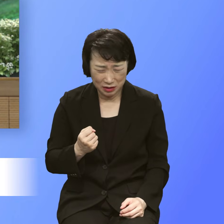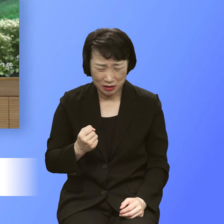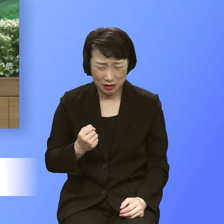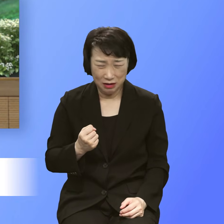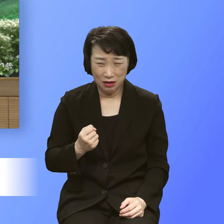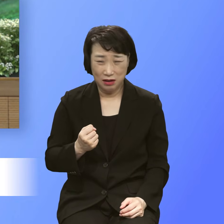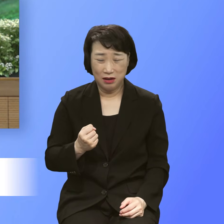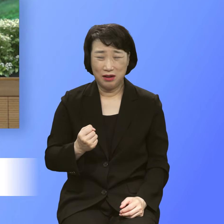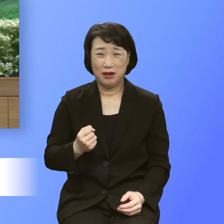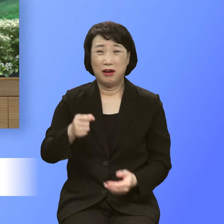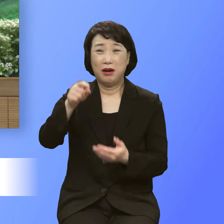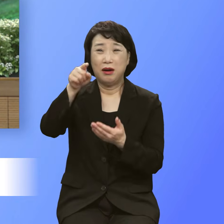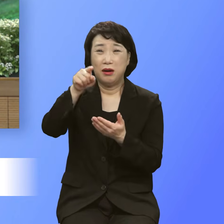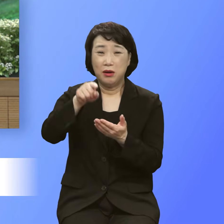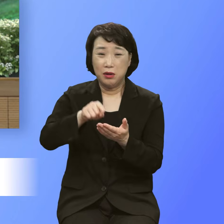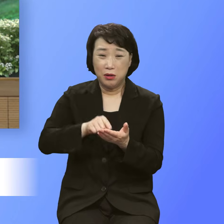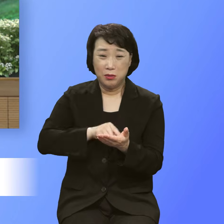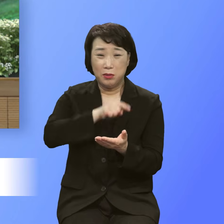눈물로써